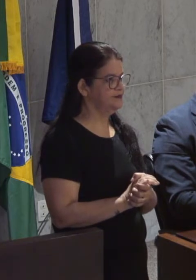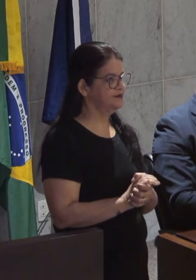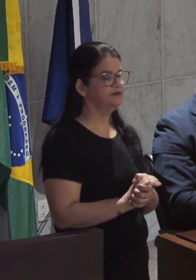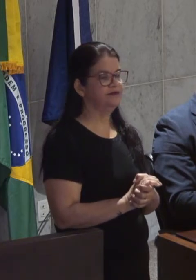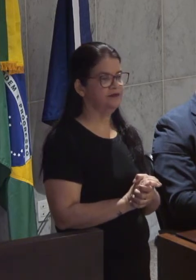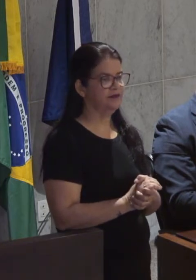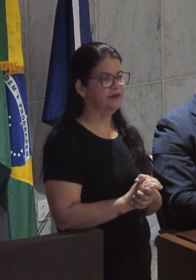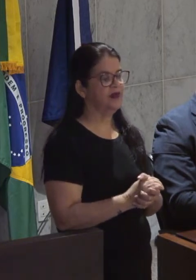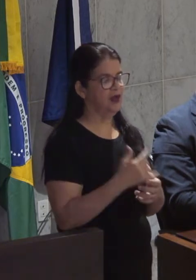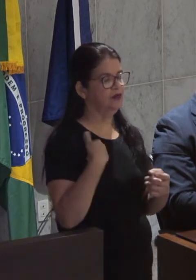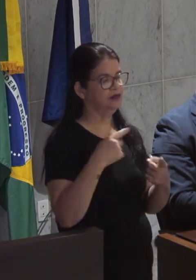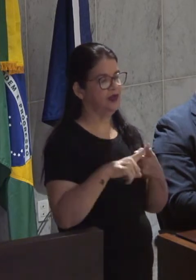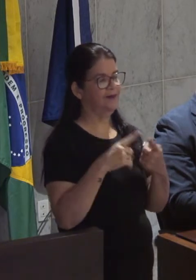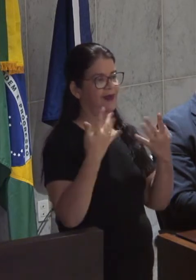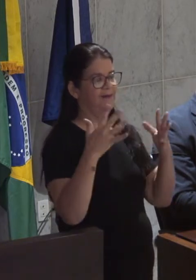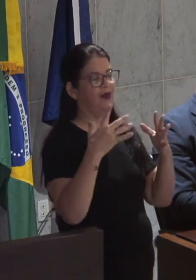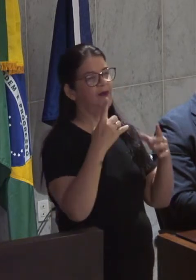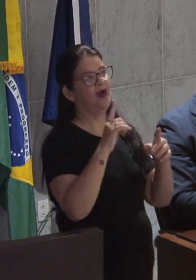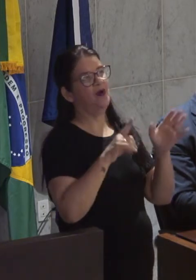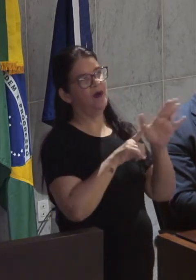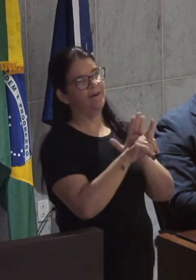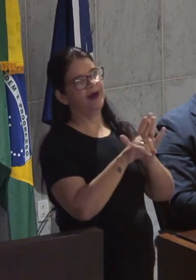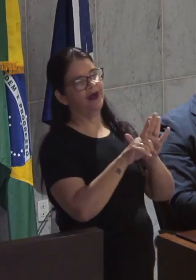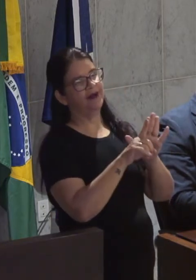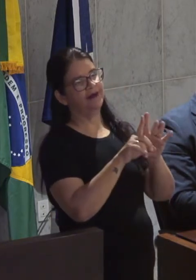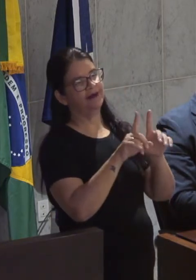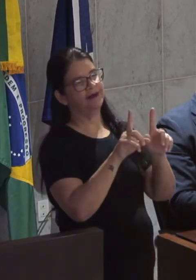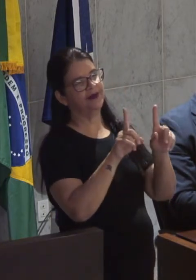Eu também bati palma, mas me veio uma pergunta na hora.